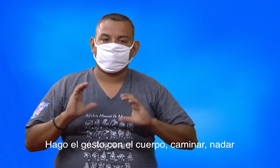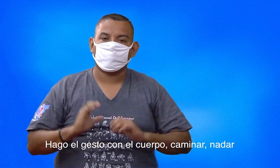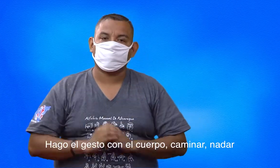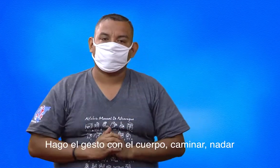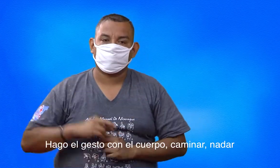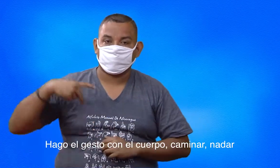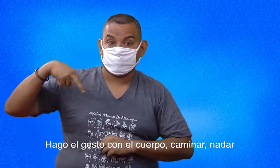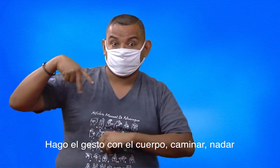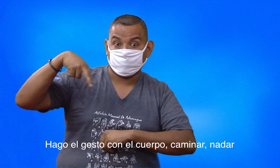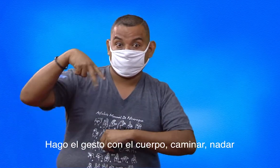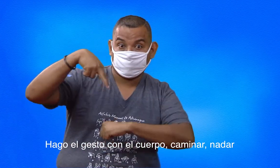caminar,